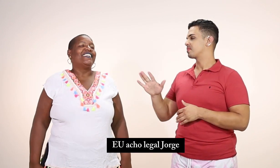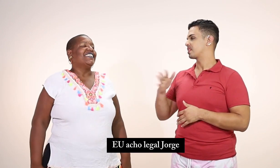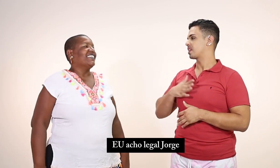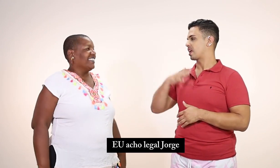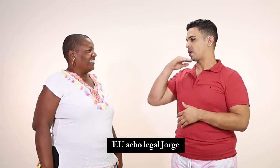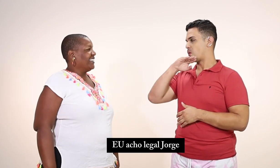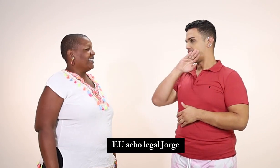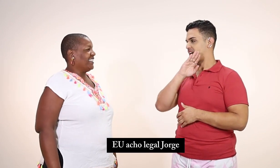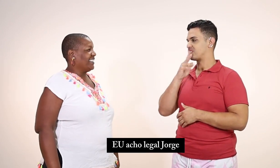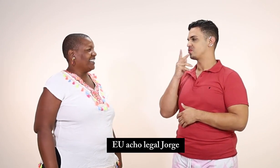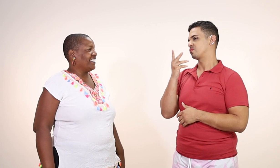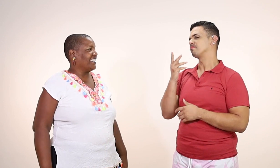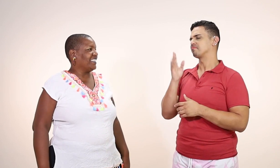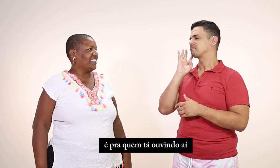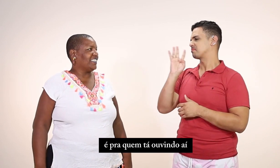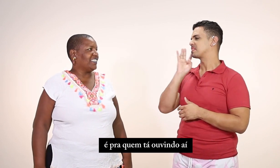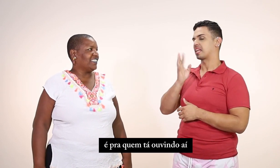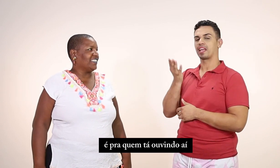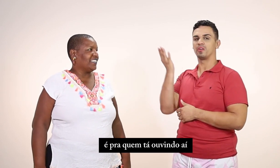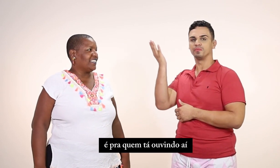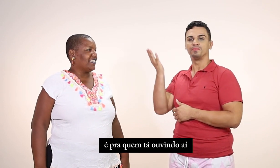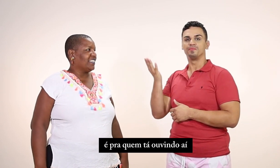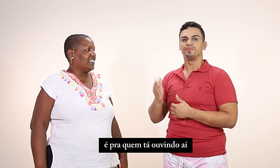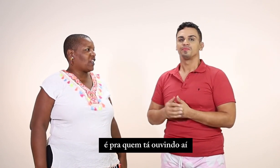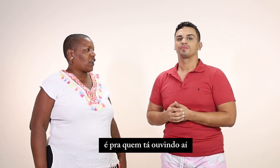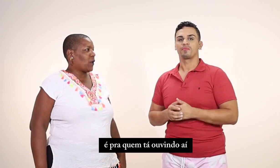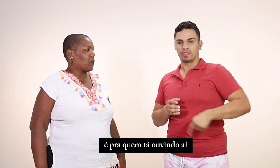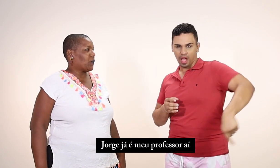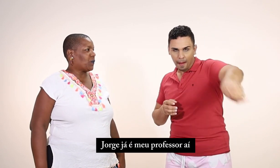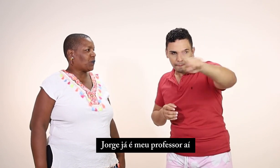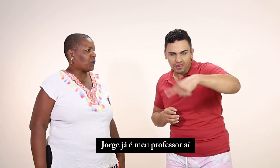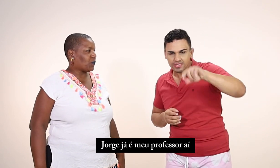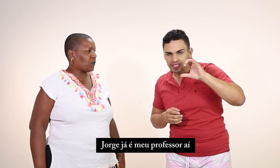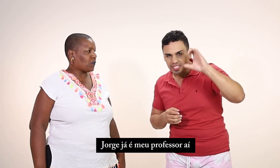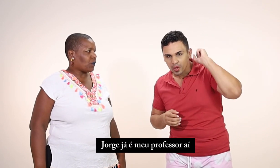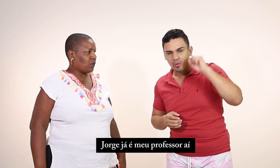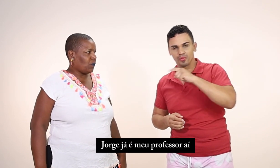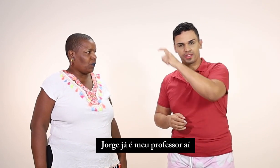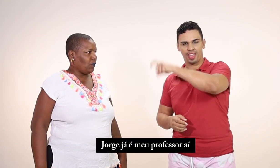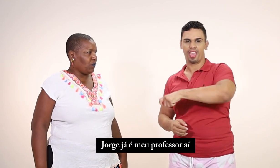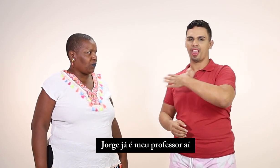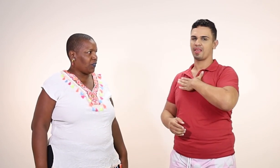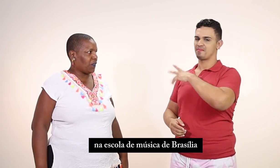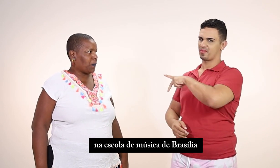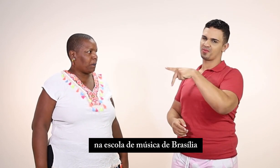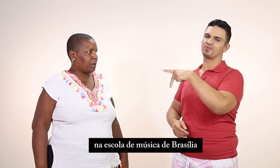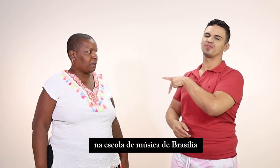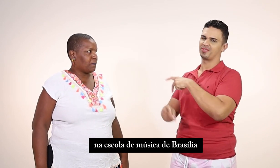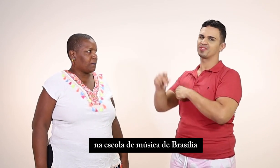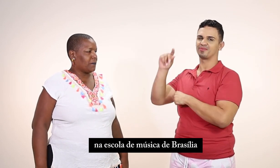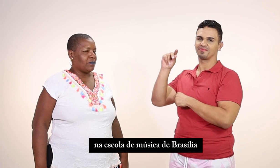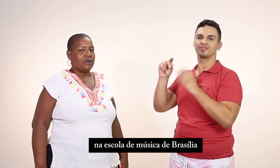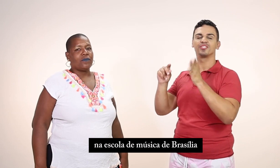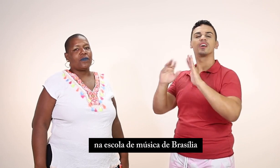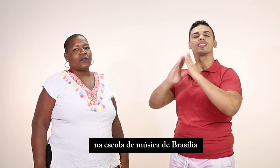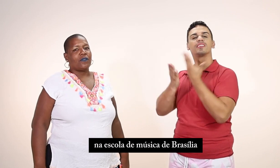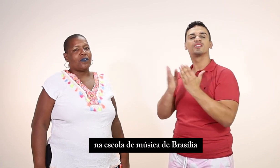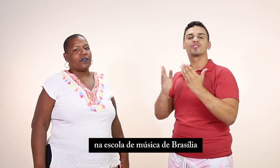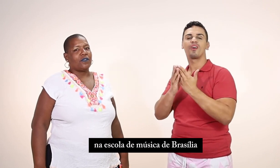Eu acho legal, Jorge. Para quem tá ouvindo aí, Jorge já é meu professor aí na Escola de Música de Brasília